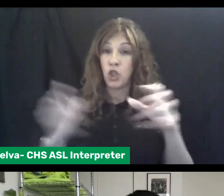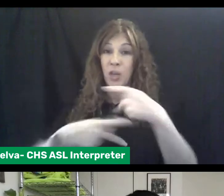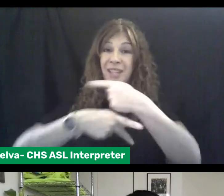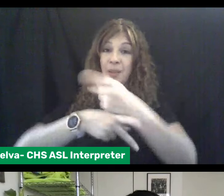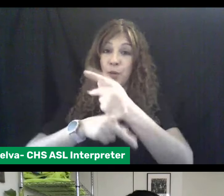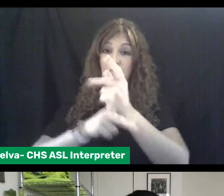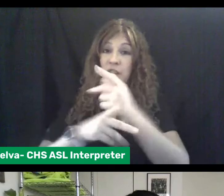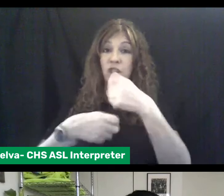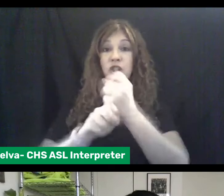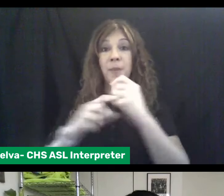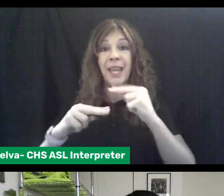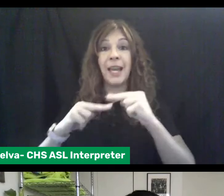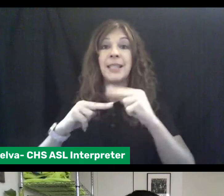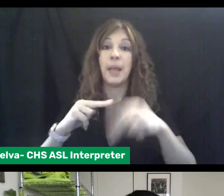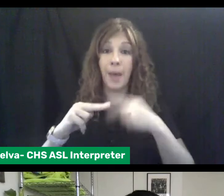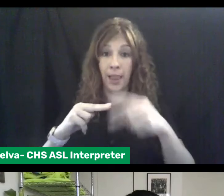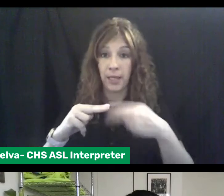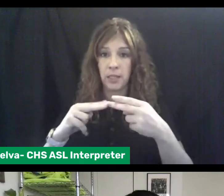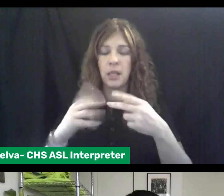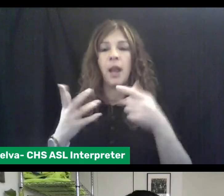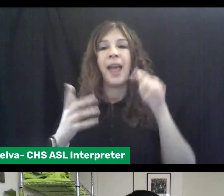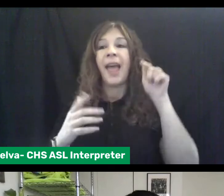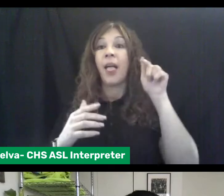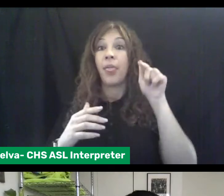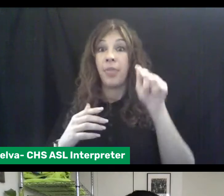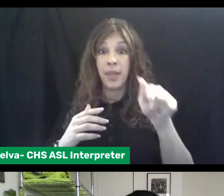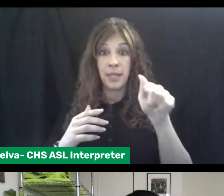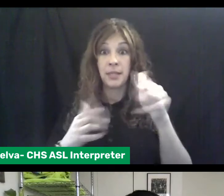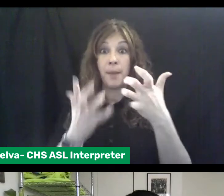posible, esta máquina hace